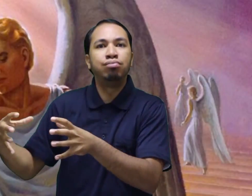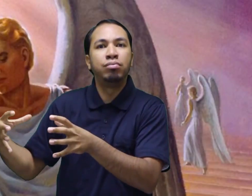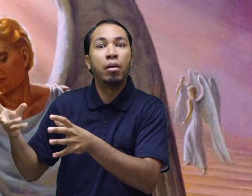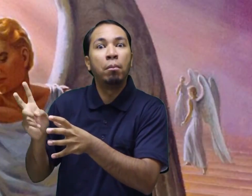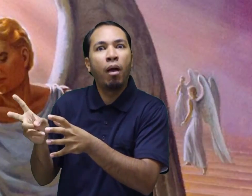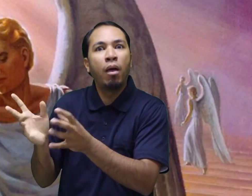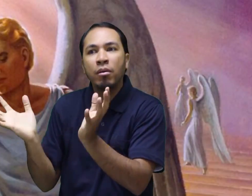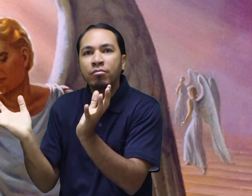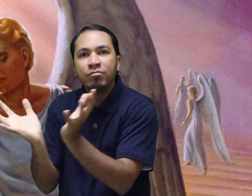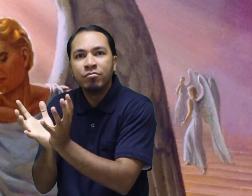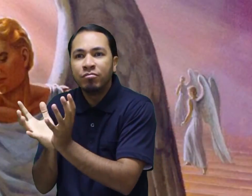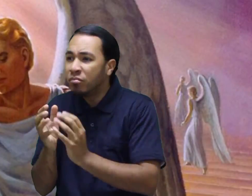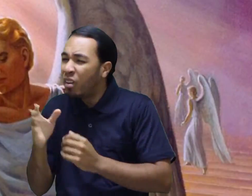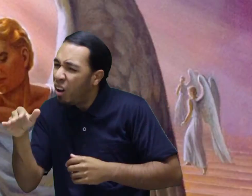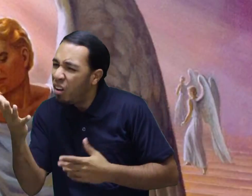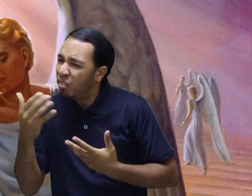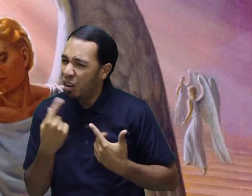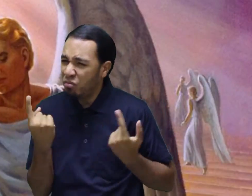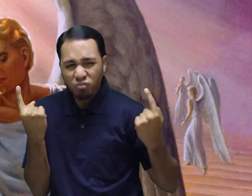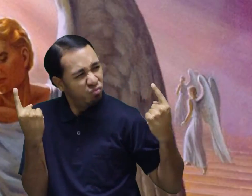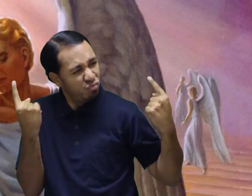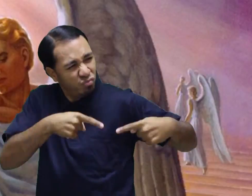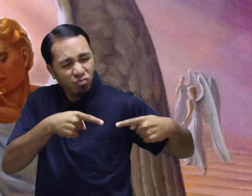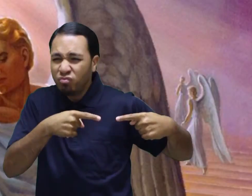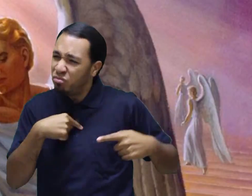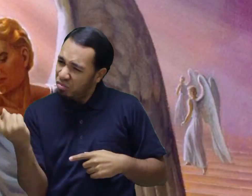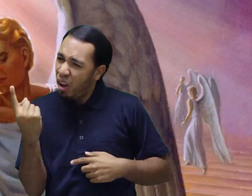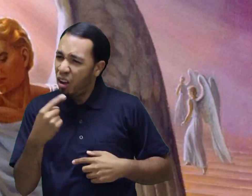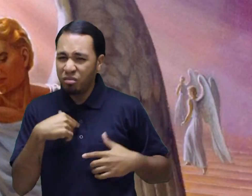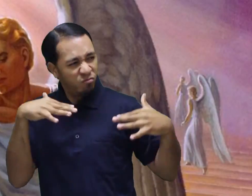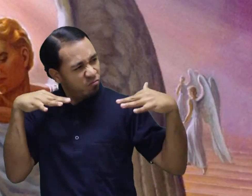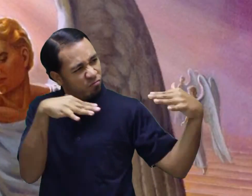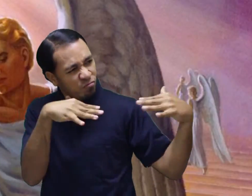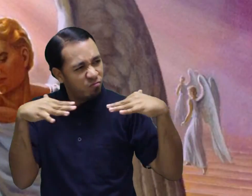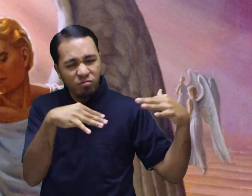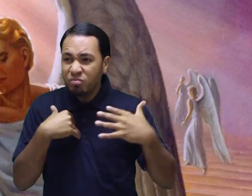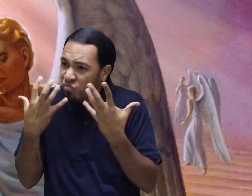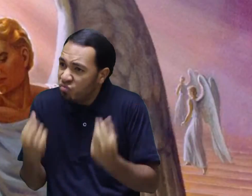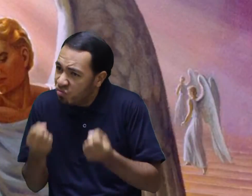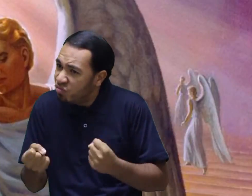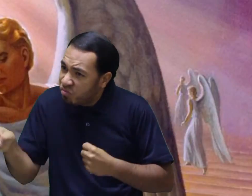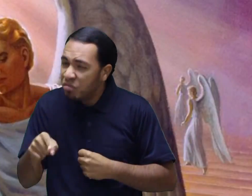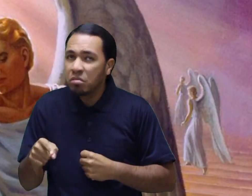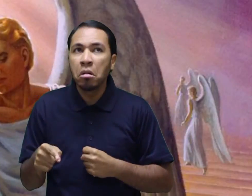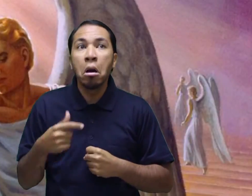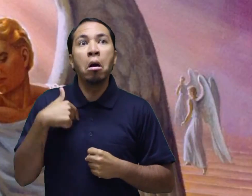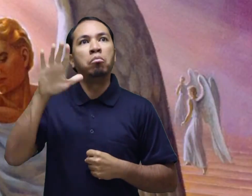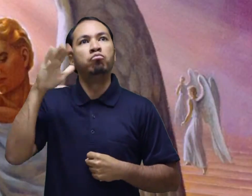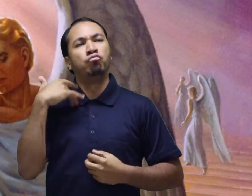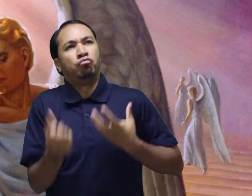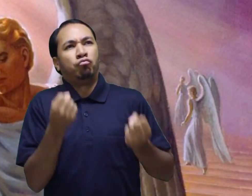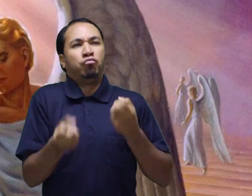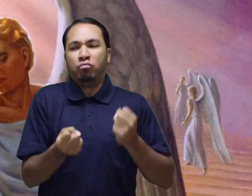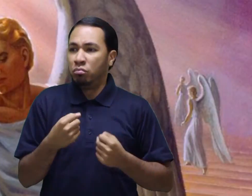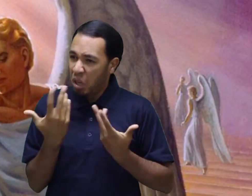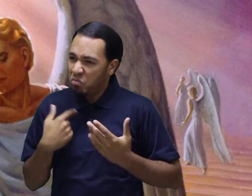começou a crescer, até que em um momento esse grupo resolveu enfrentar os anjos que ainda apoiavam a